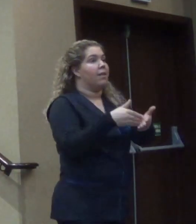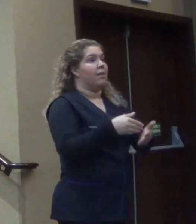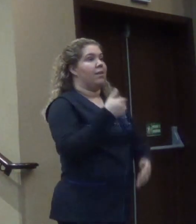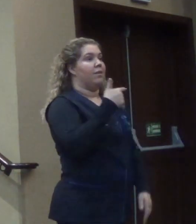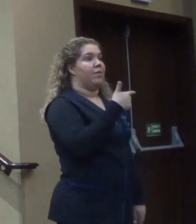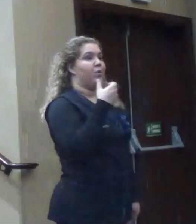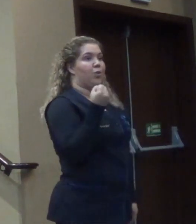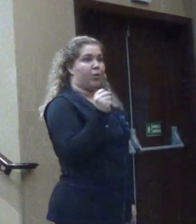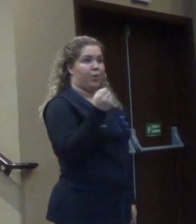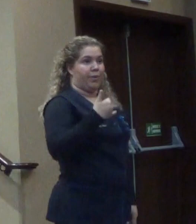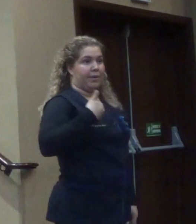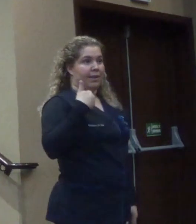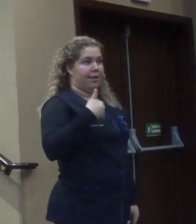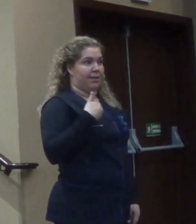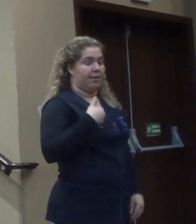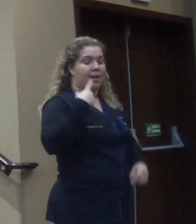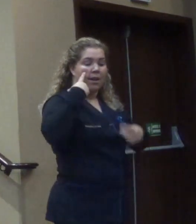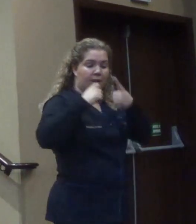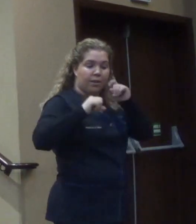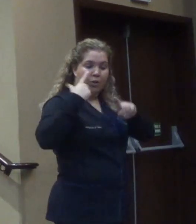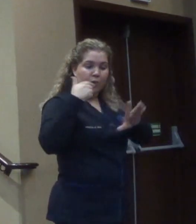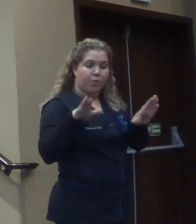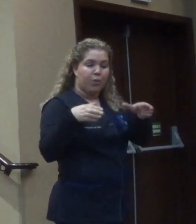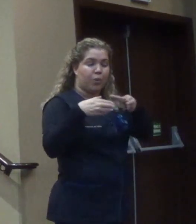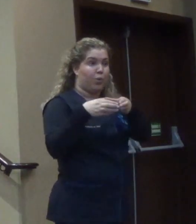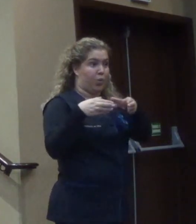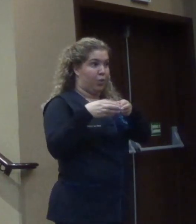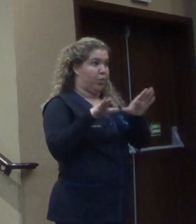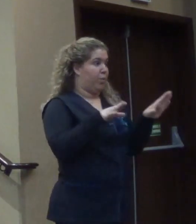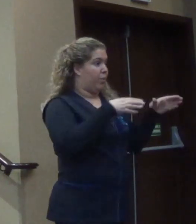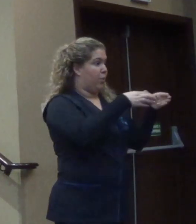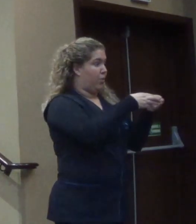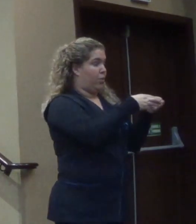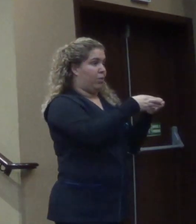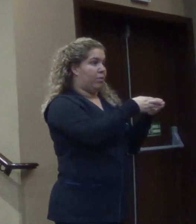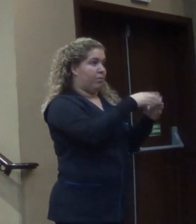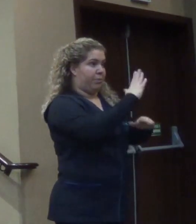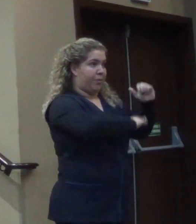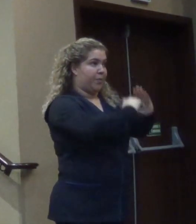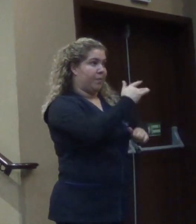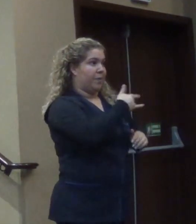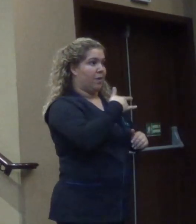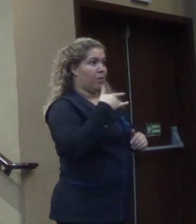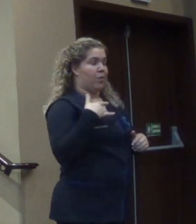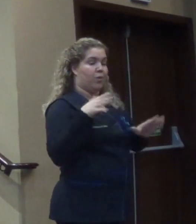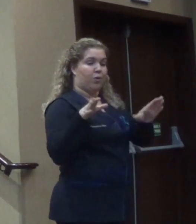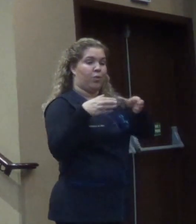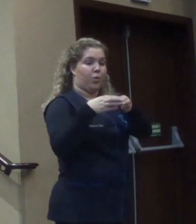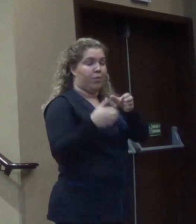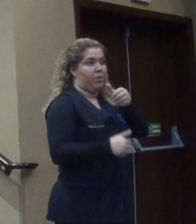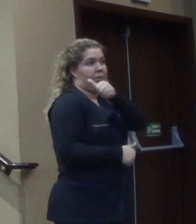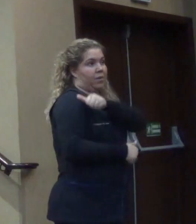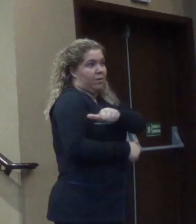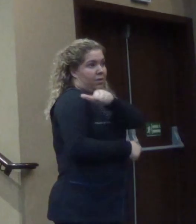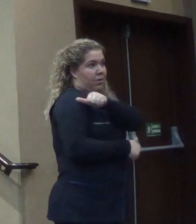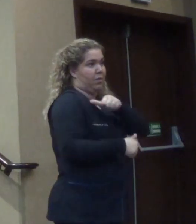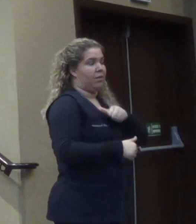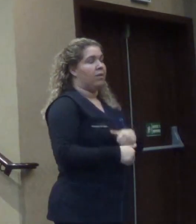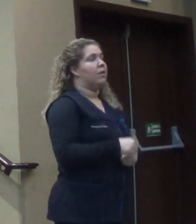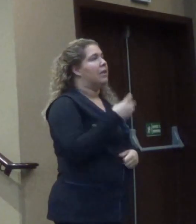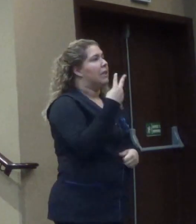se descobriu desse estudo da saúde das enfermeiras e dos profissionais de saúde? No follow-up desses 30